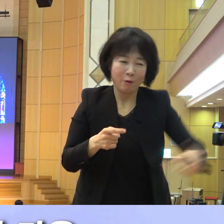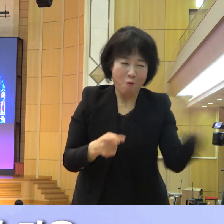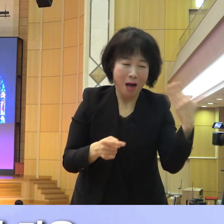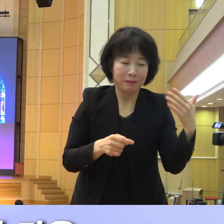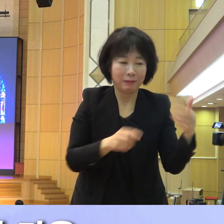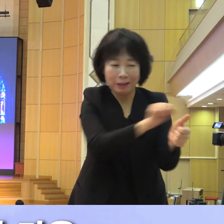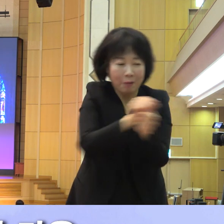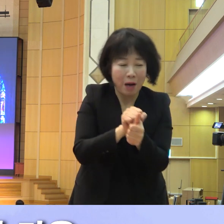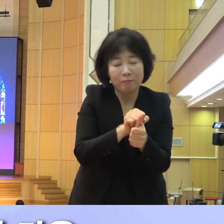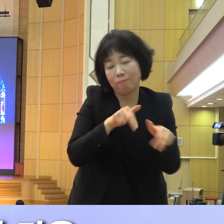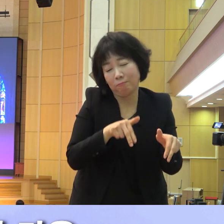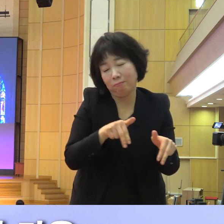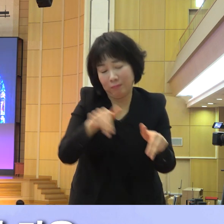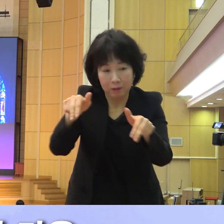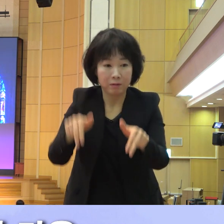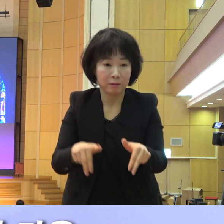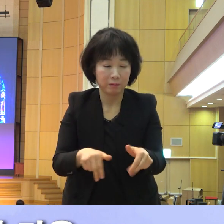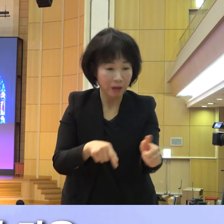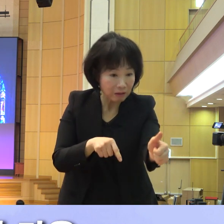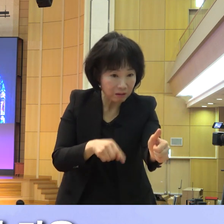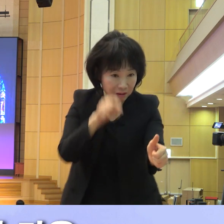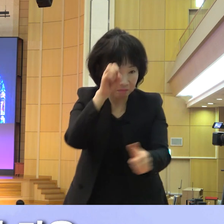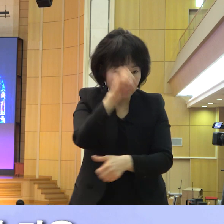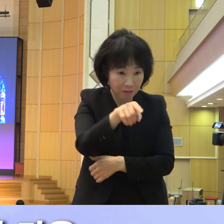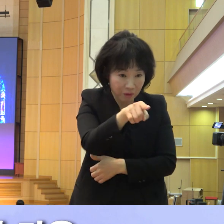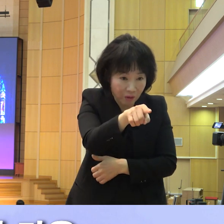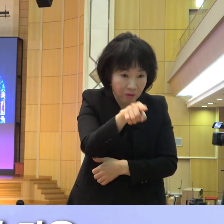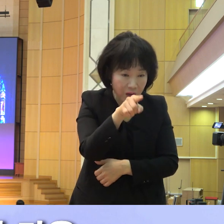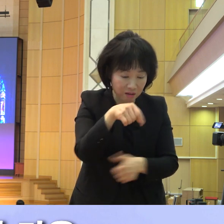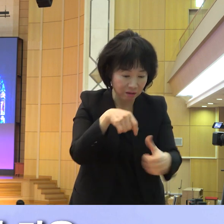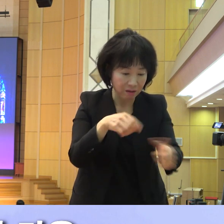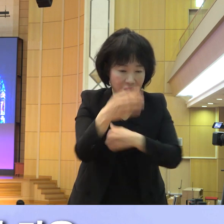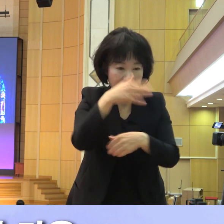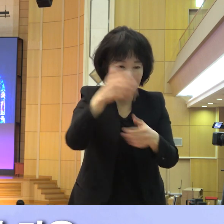양손과 양발을 꽁꽁 묶고,